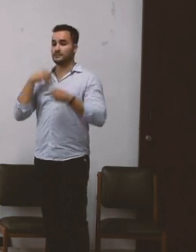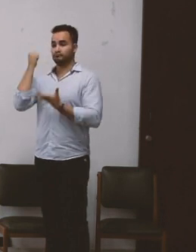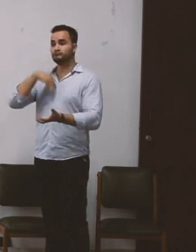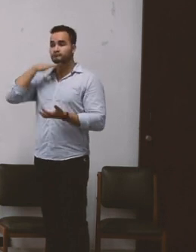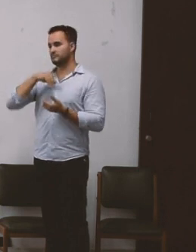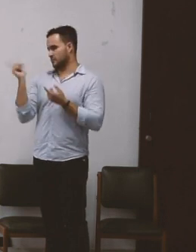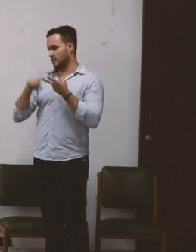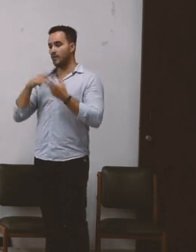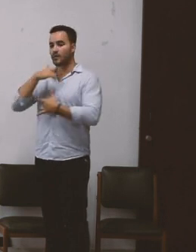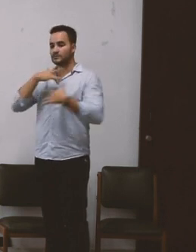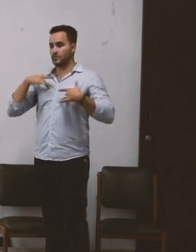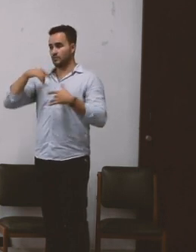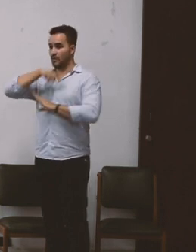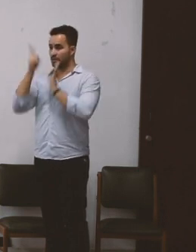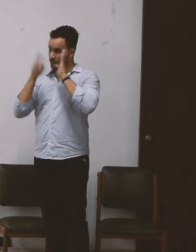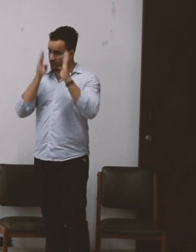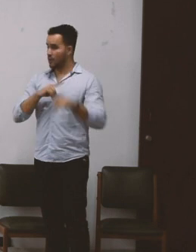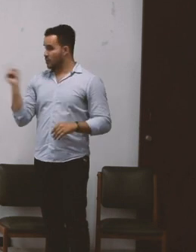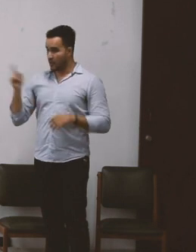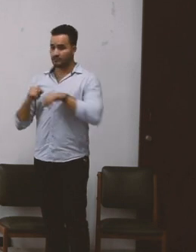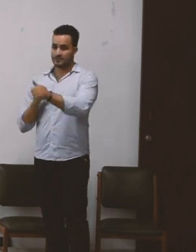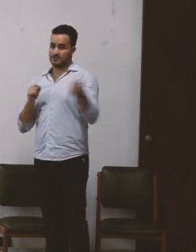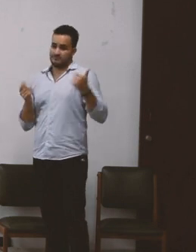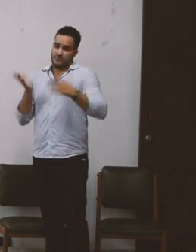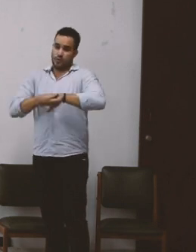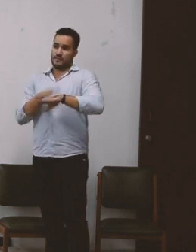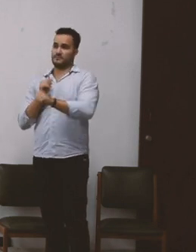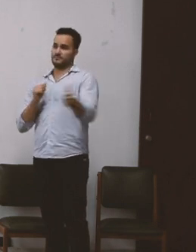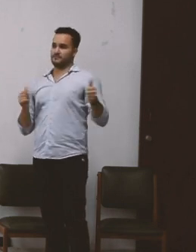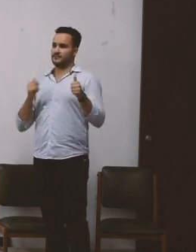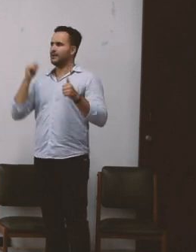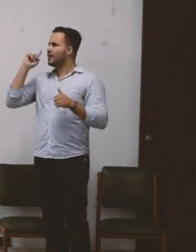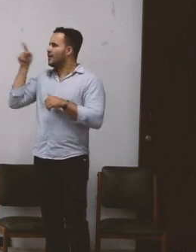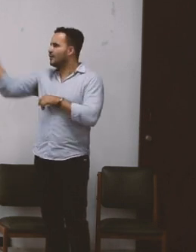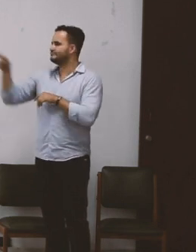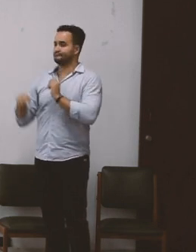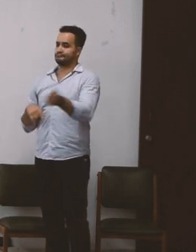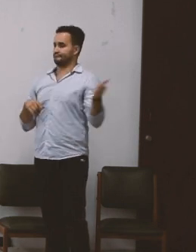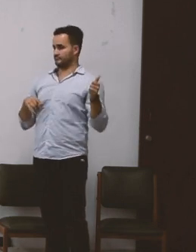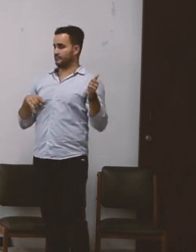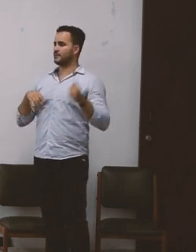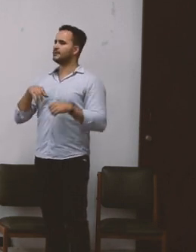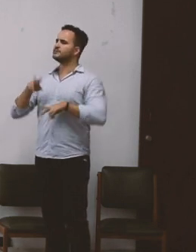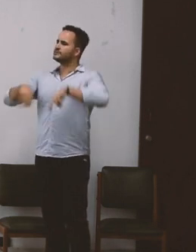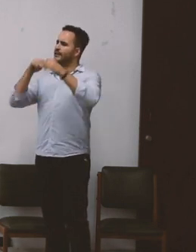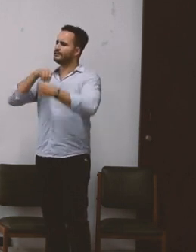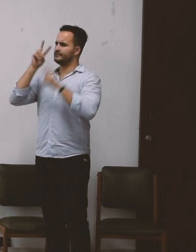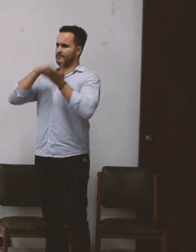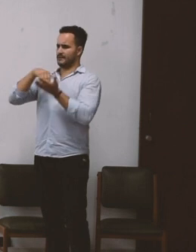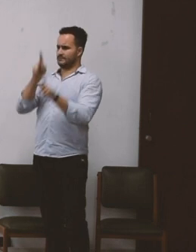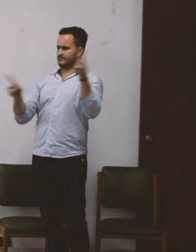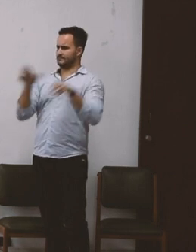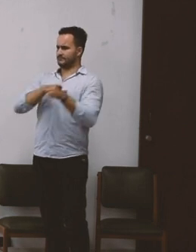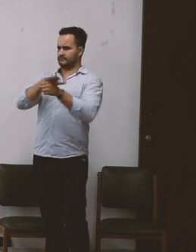o de cobertura médica son las culpables de su propia situación. En una sociedad que niega la vulnerabilidad distribuida diferencialmente